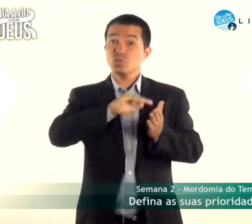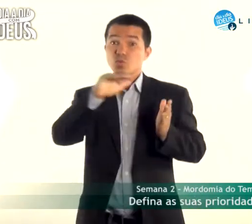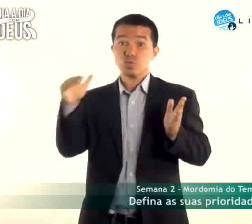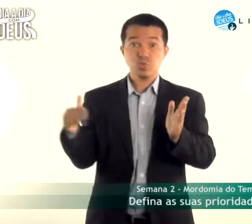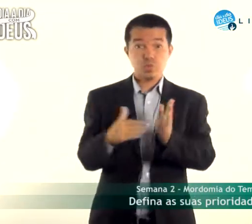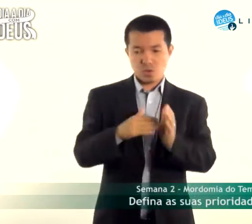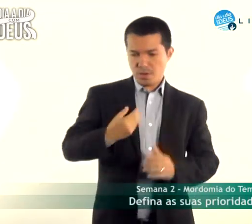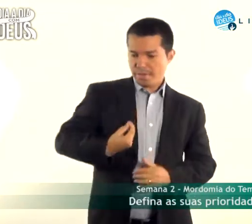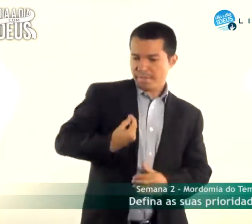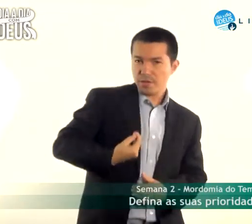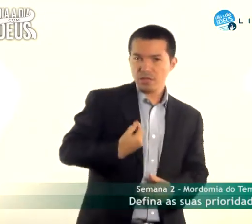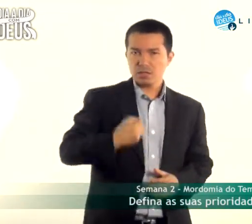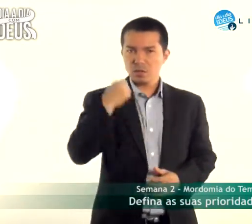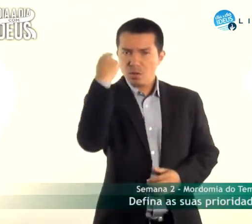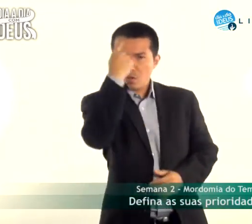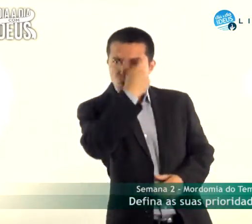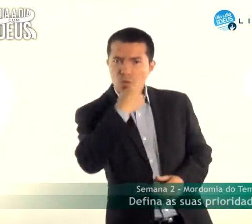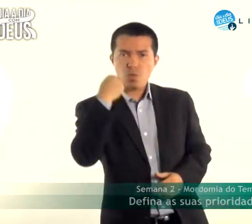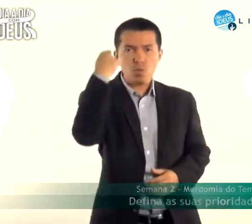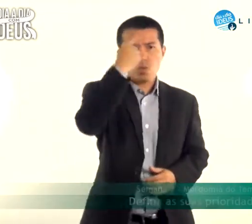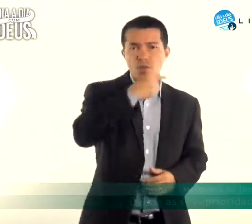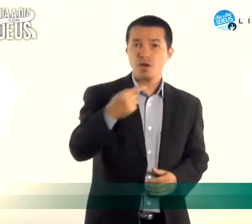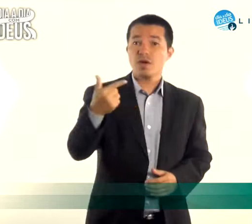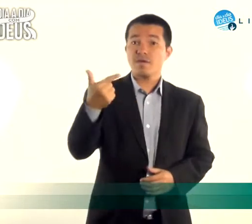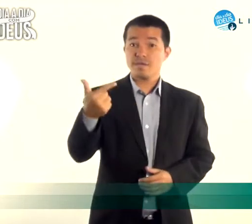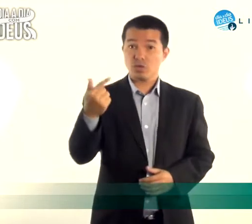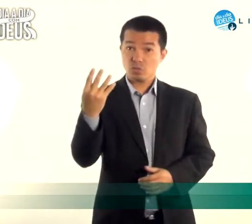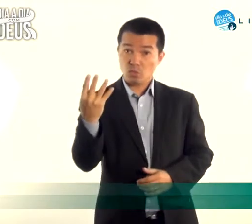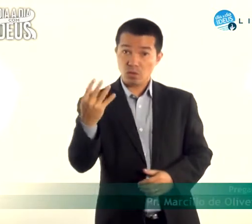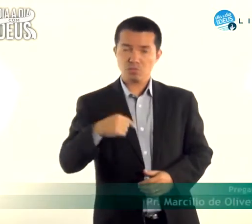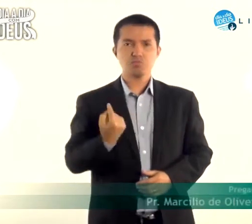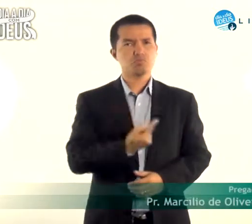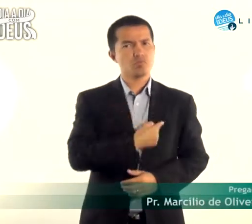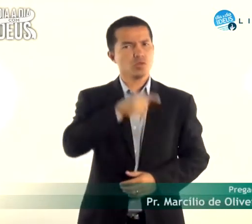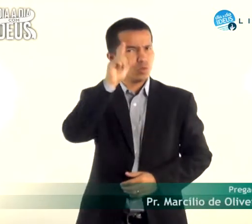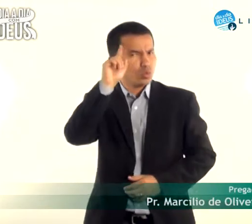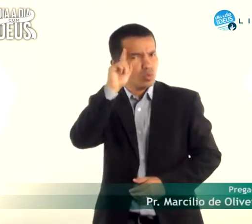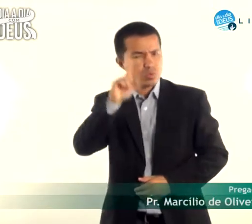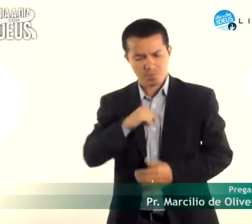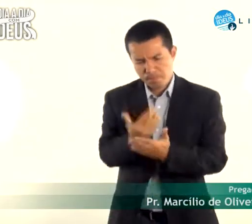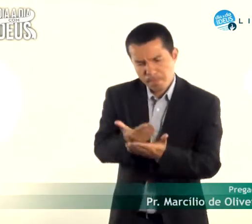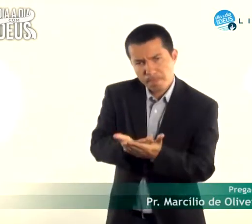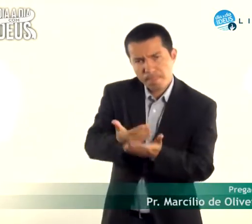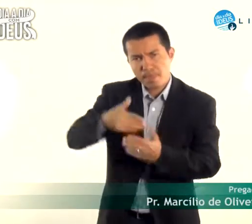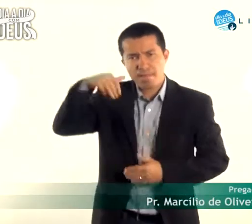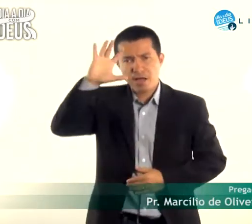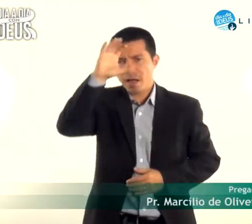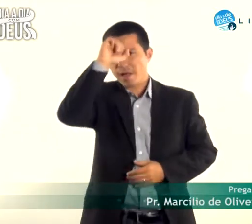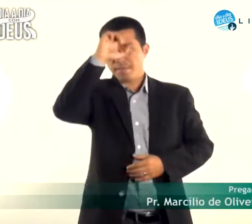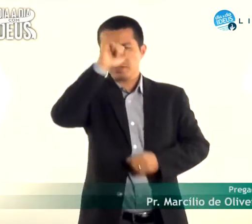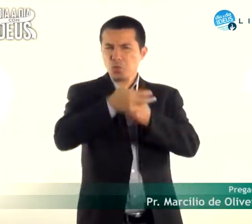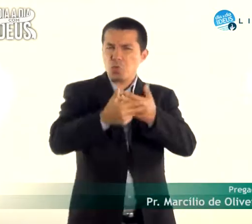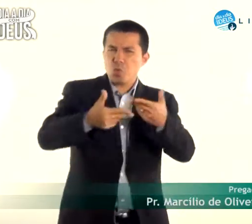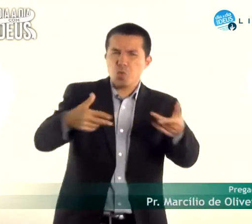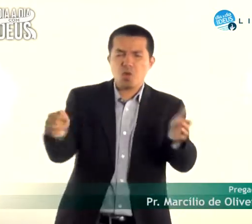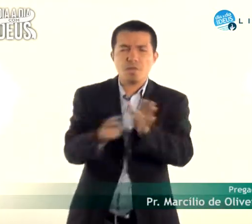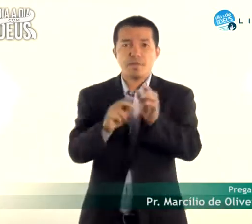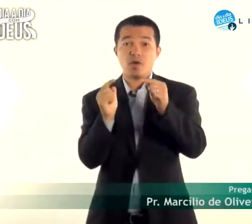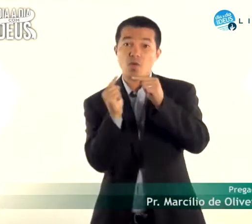E 24 horas por dia, você tem o mesmo tempo que eu para viver todo dia, né? E o nosso tempo precisa ser dedicado a Deus e aquilo